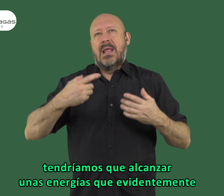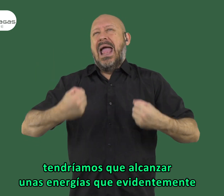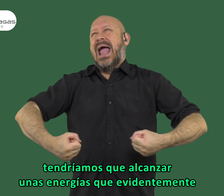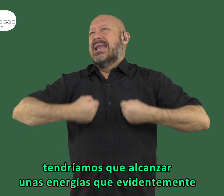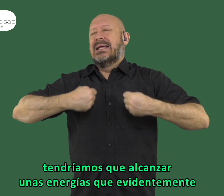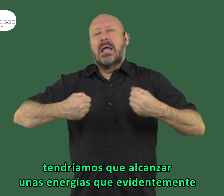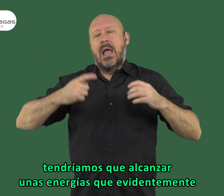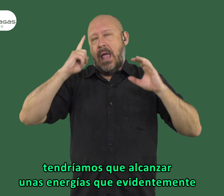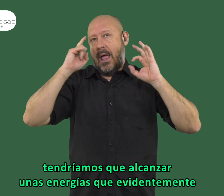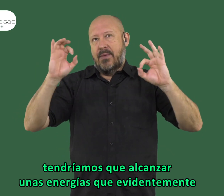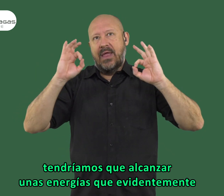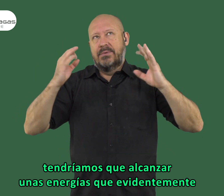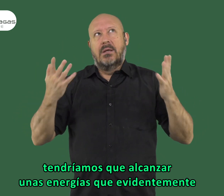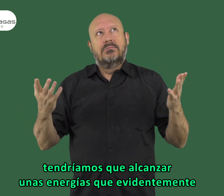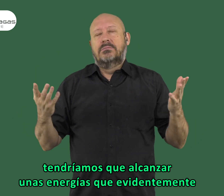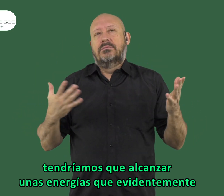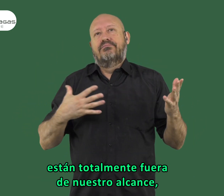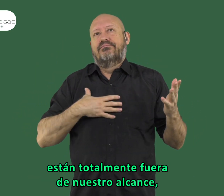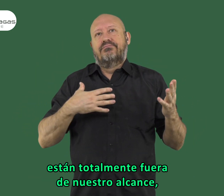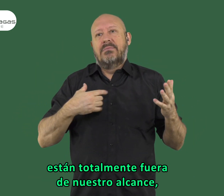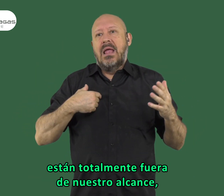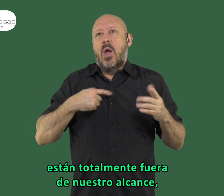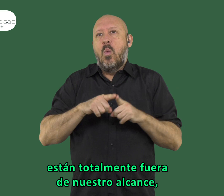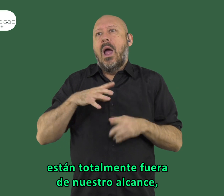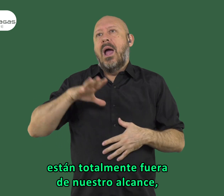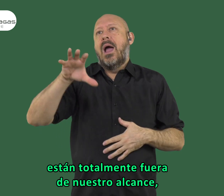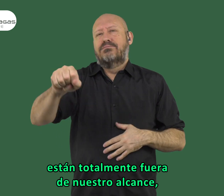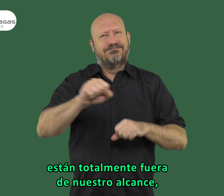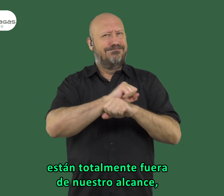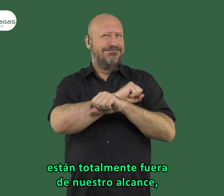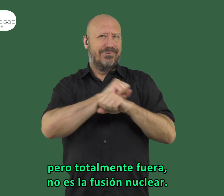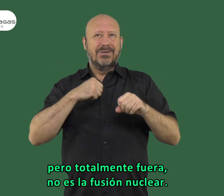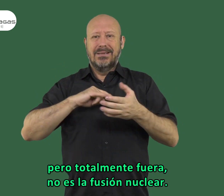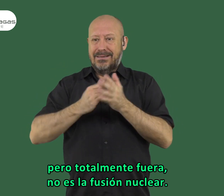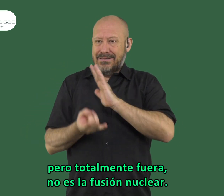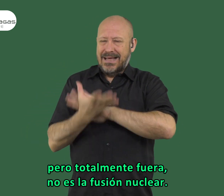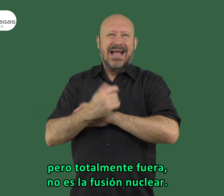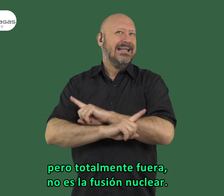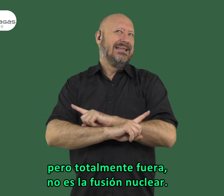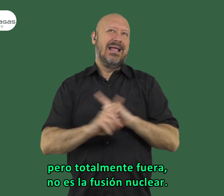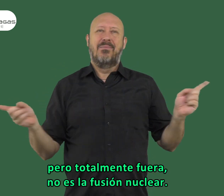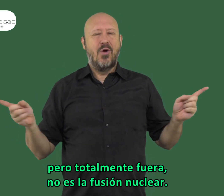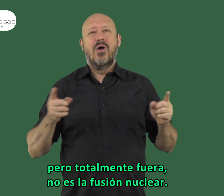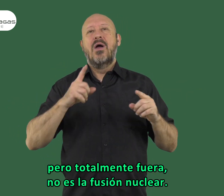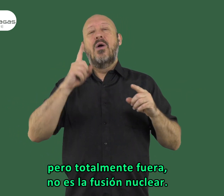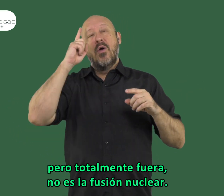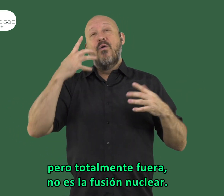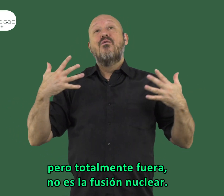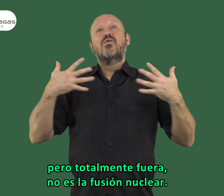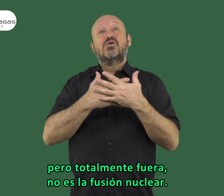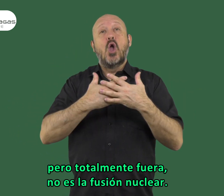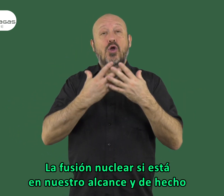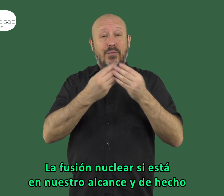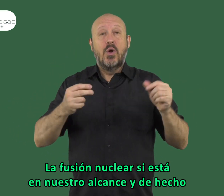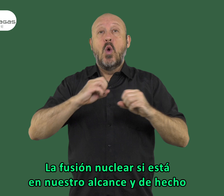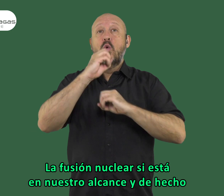alcanzar unas energías que evidentemente están totalmente fuera de nuestro alcance, pero totalmente fuera no es la fusión nuclear.